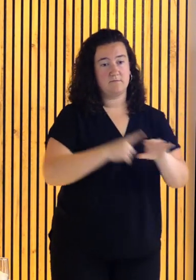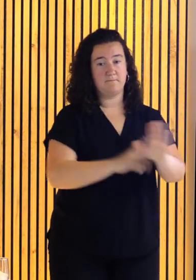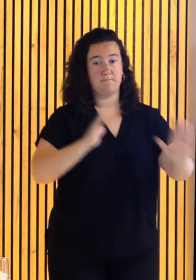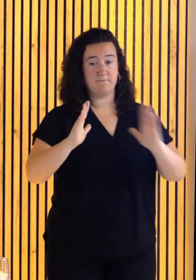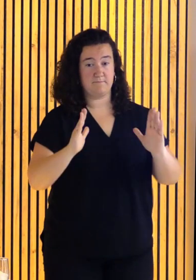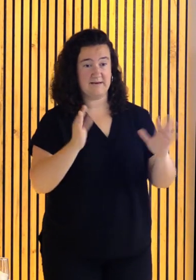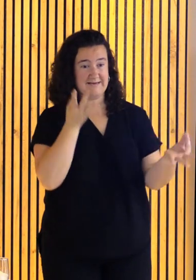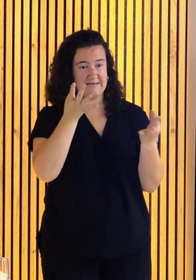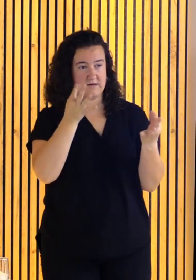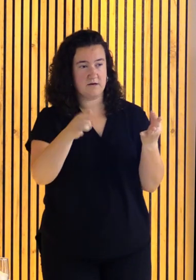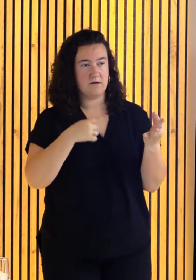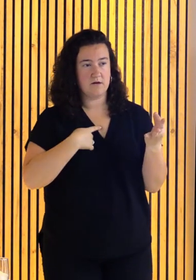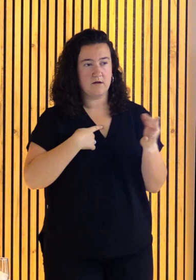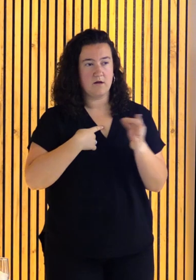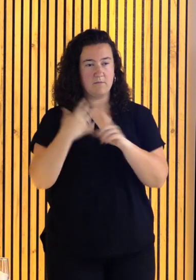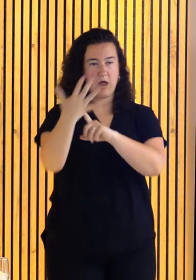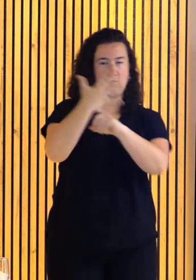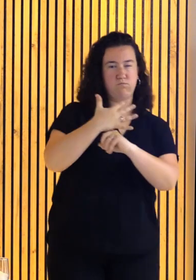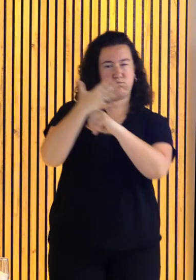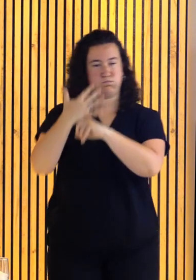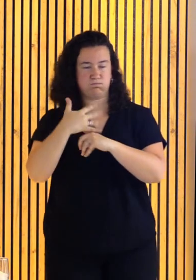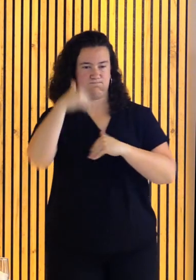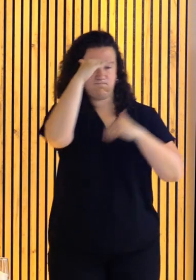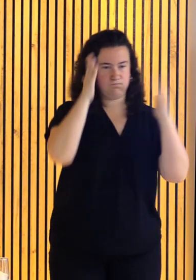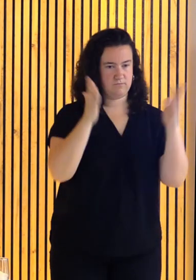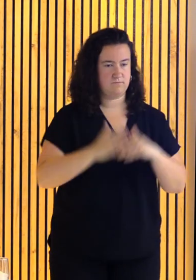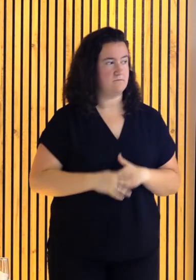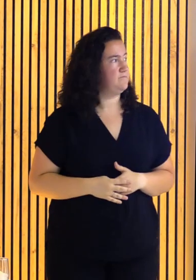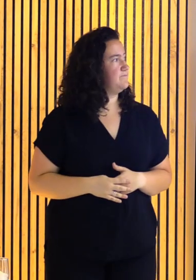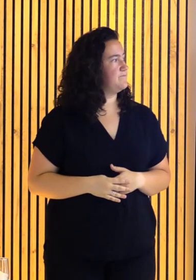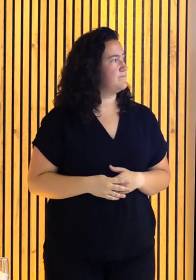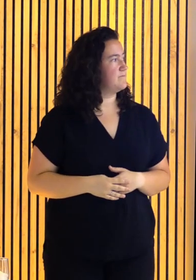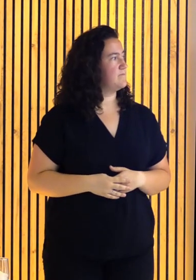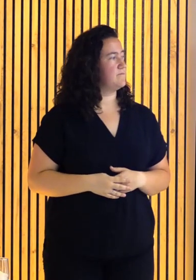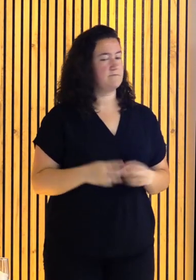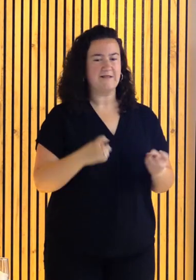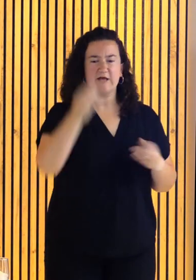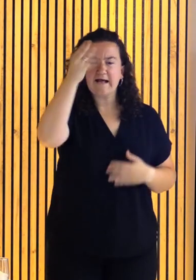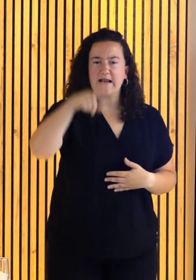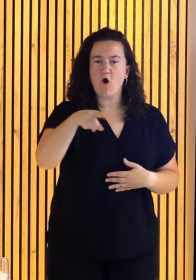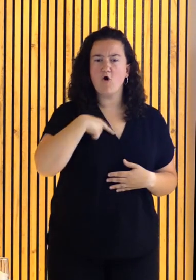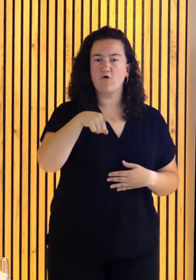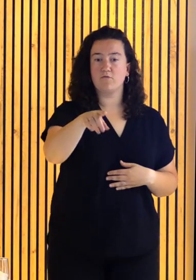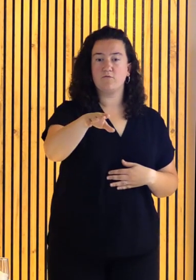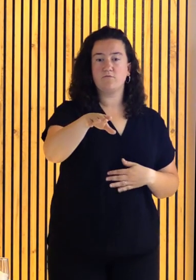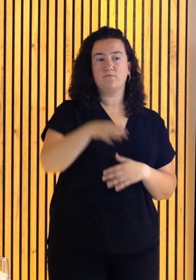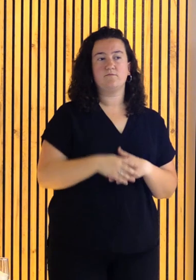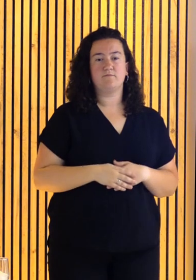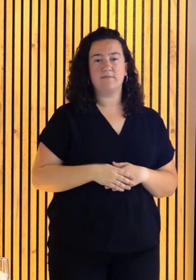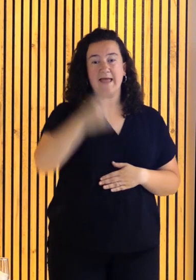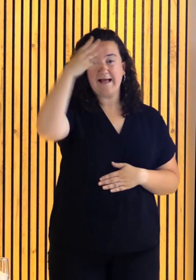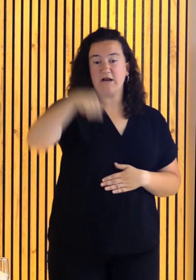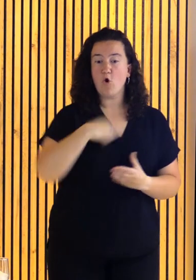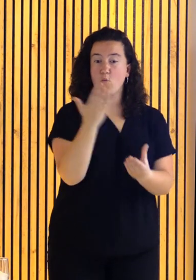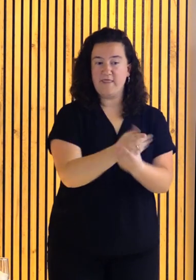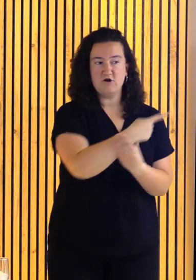menderakuntzei antzemateko eta identifikatzeko. Orduan, uste dut, kuadernuan daukatela kopia bat ez